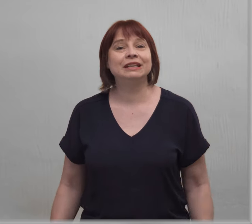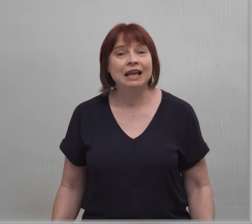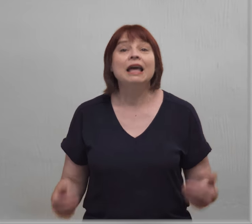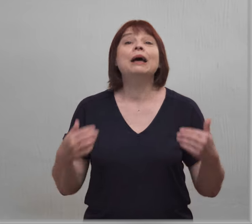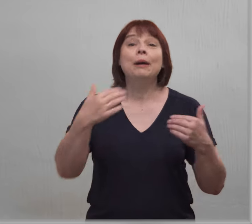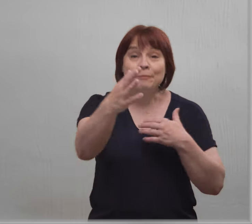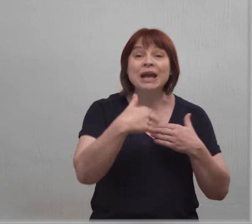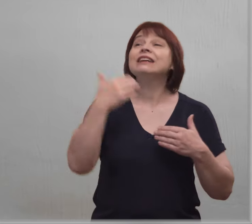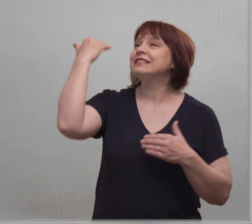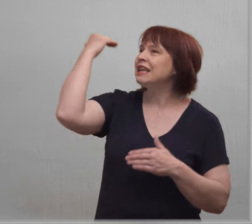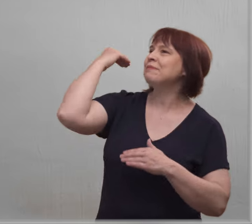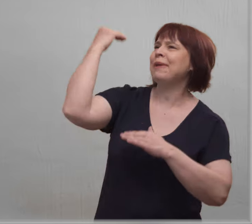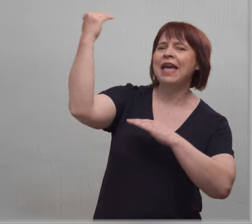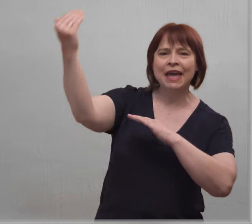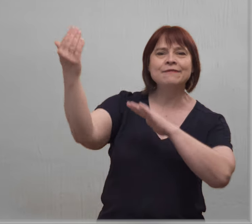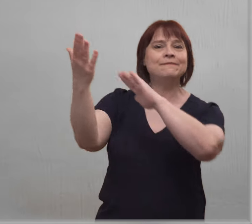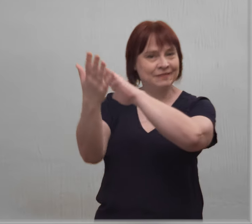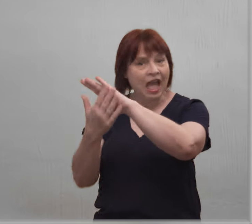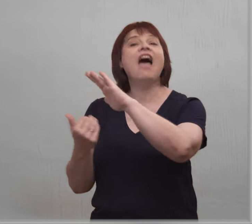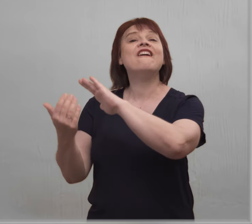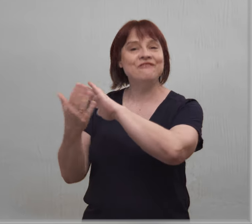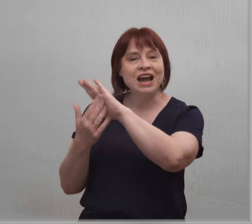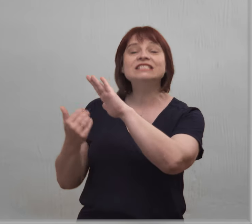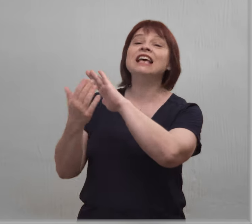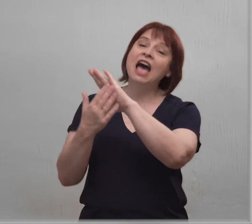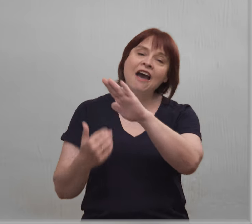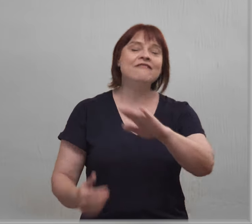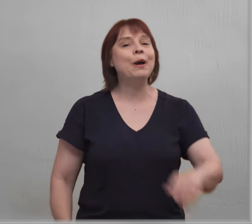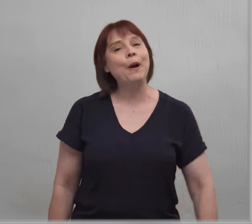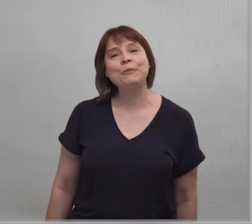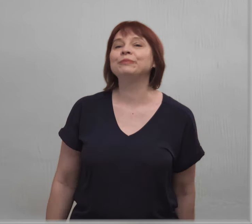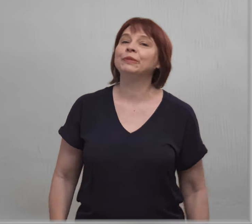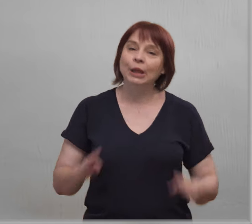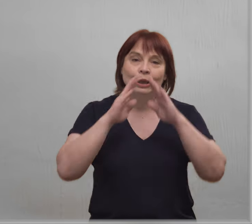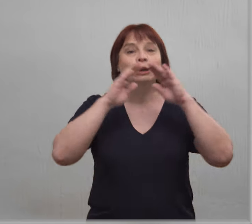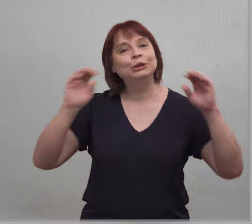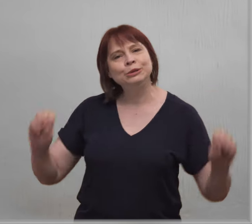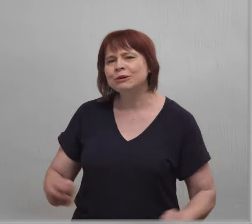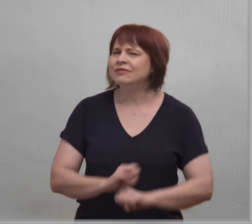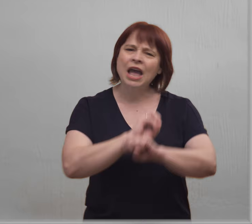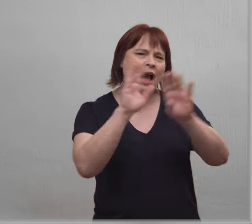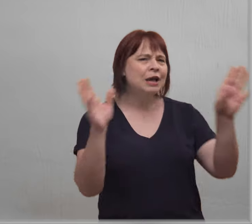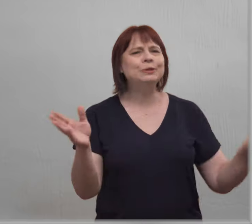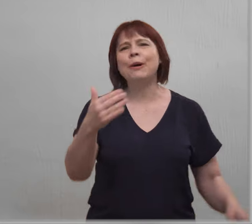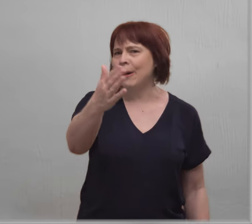склонен. Мы к тебе воззовем.